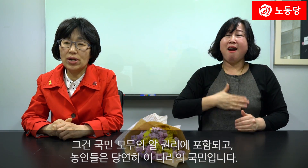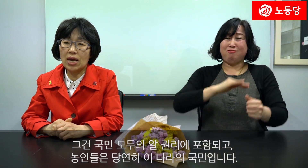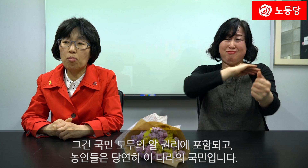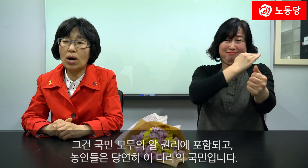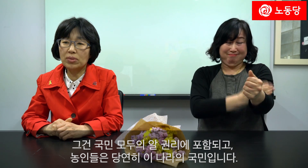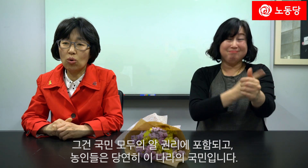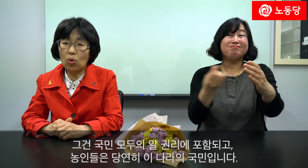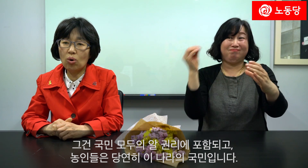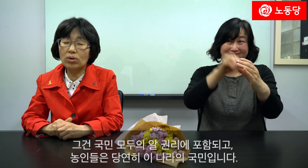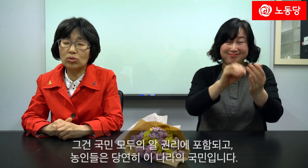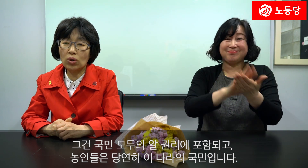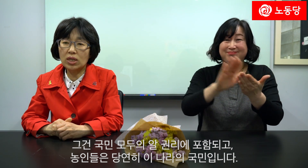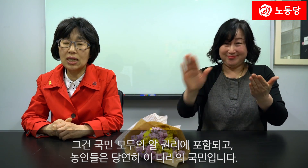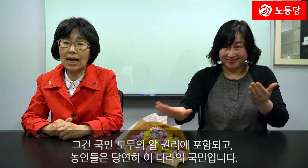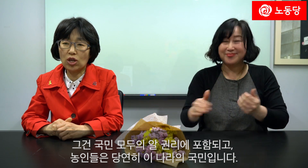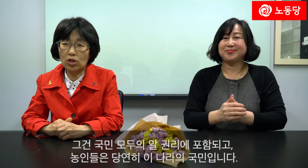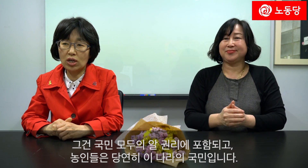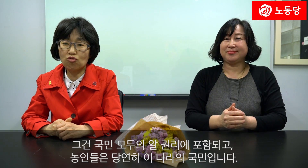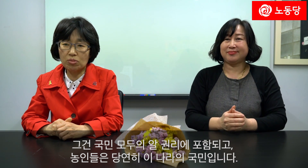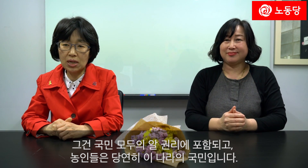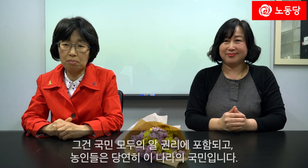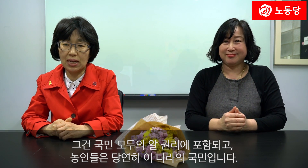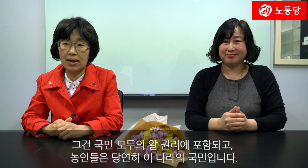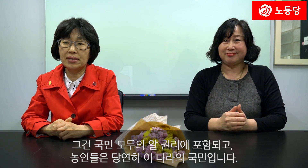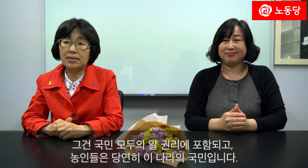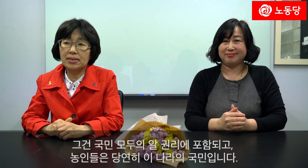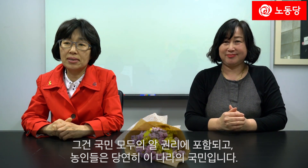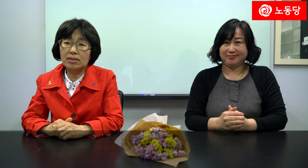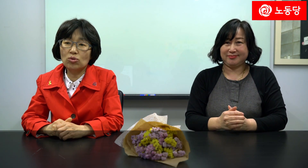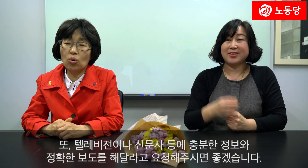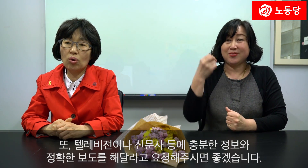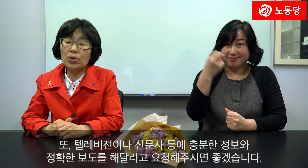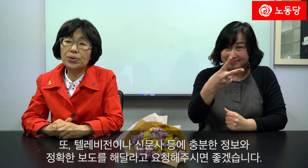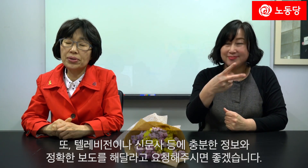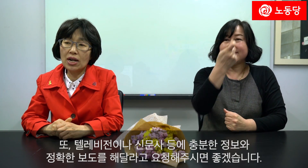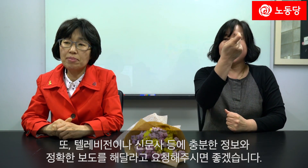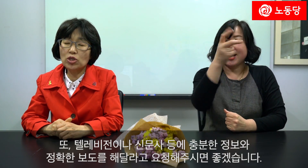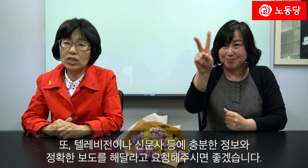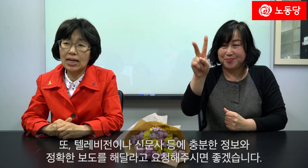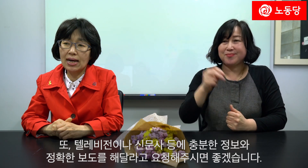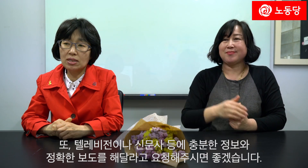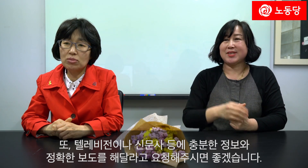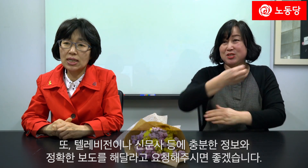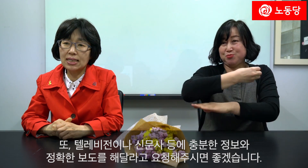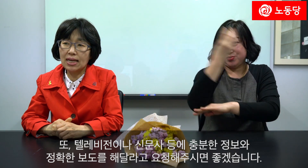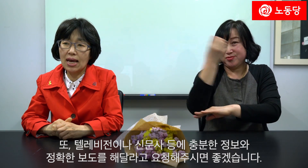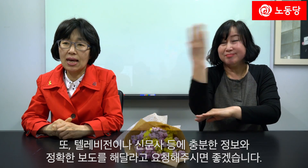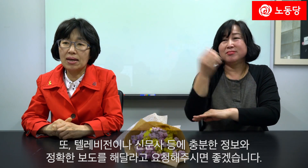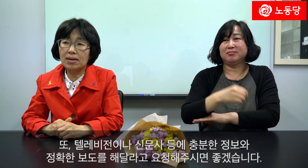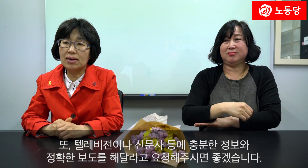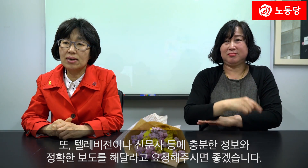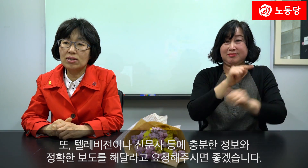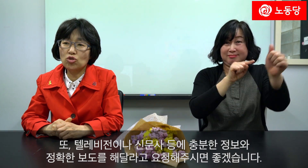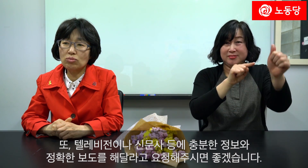알 권리에 포함되고 농인들은 당연히 국민입니다. 또 텔레비전이나 신문사